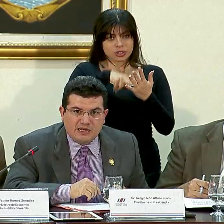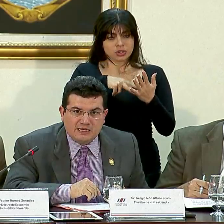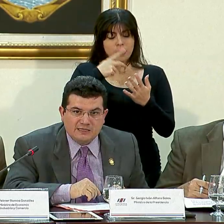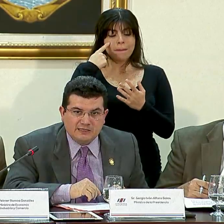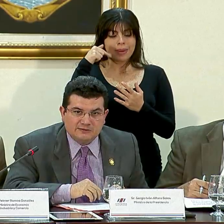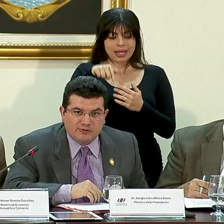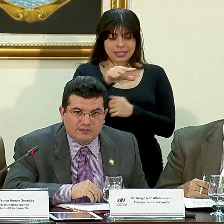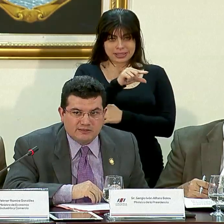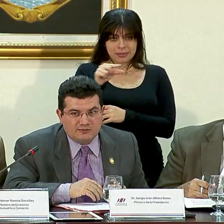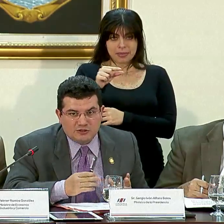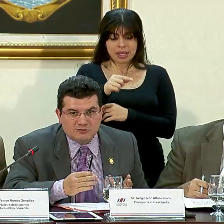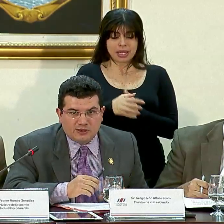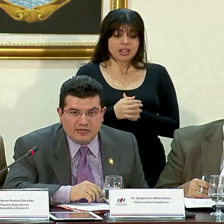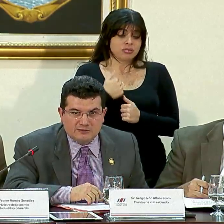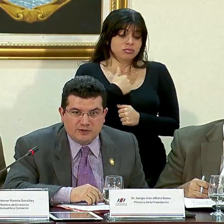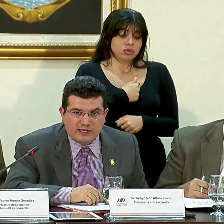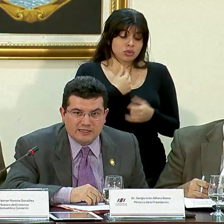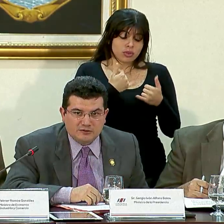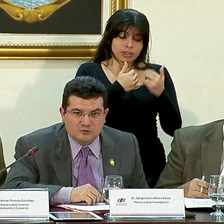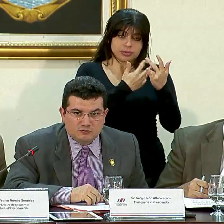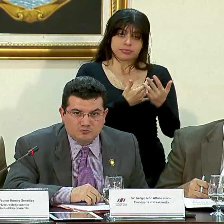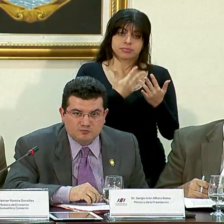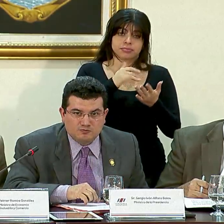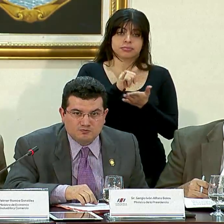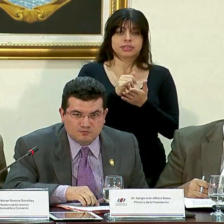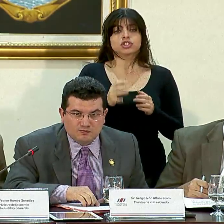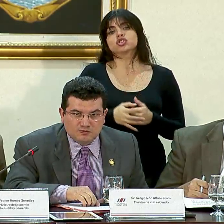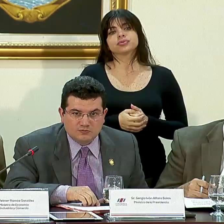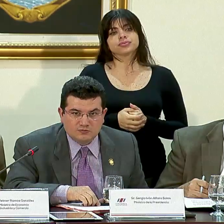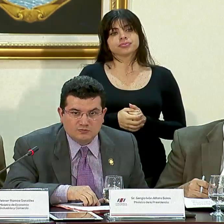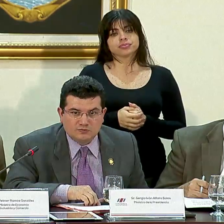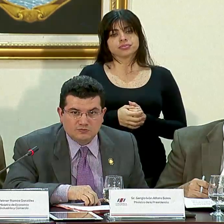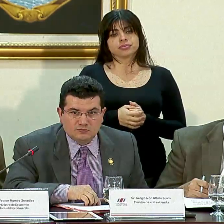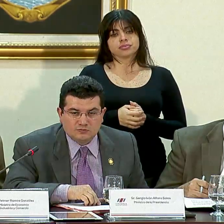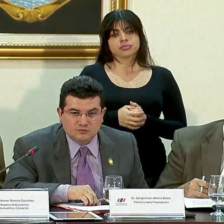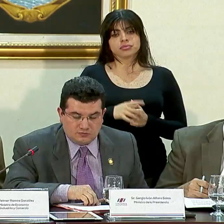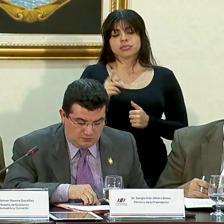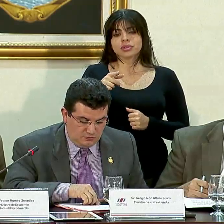esta semana y estamos a la espera de eso.